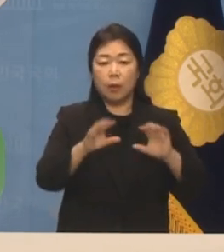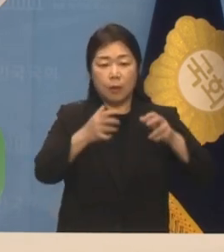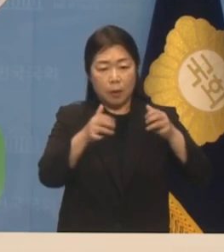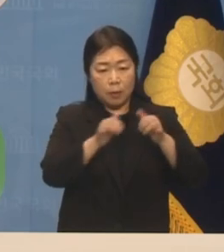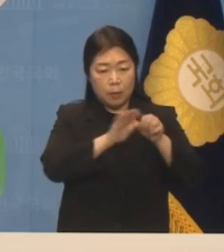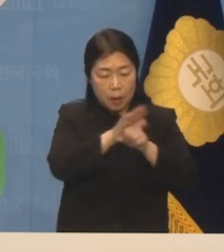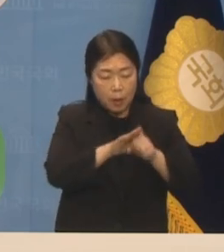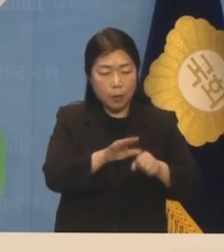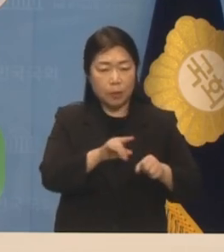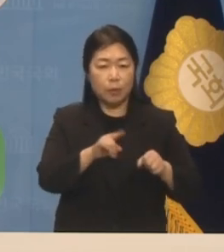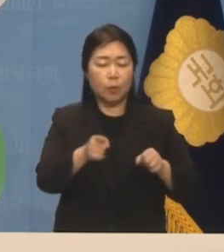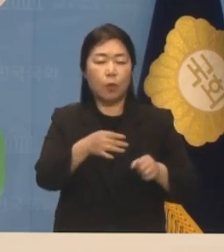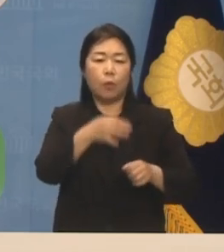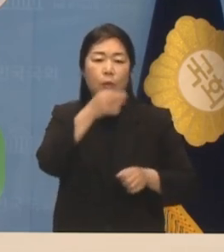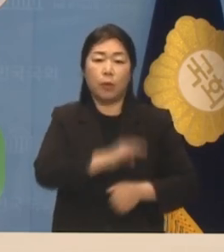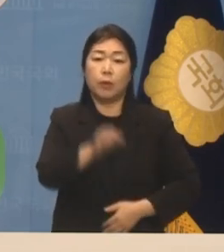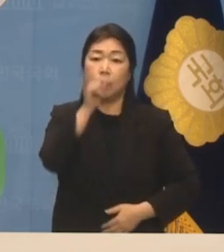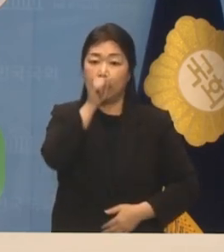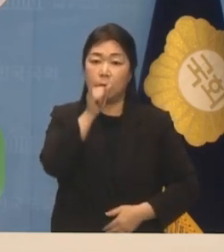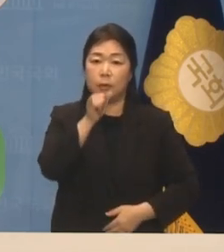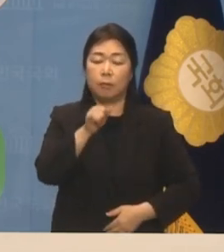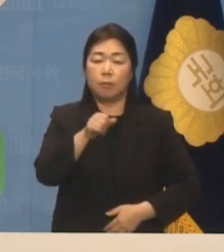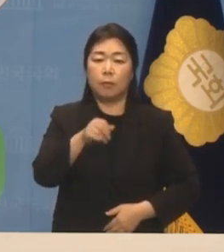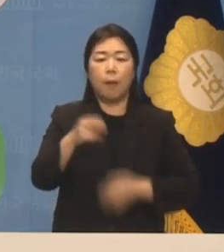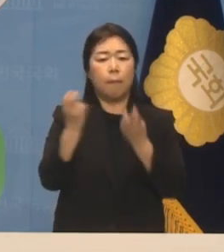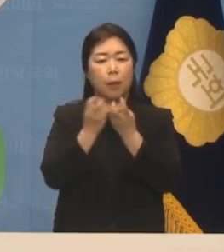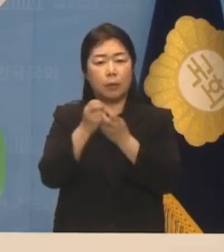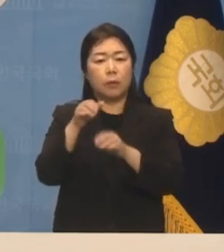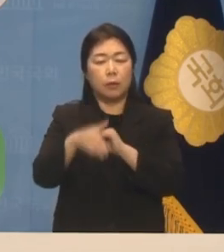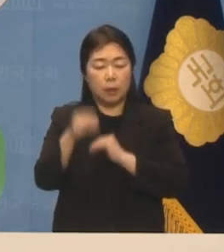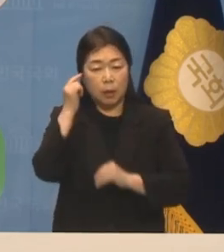않지만 참으로 유효한 하나의 방식입니다.